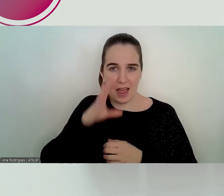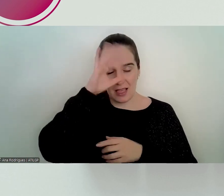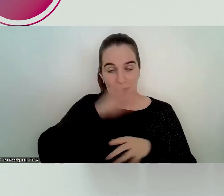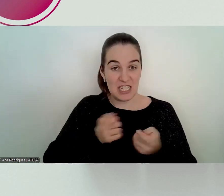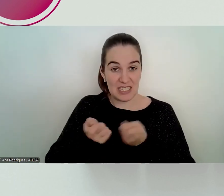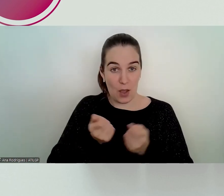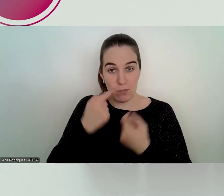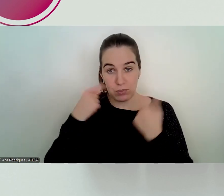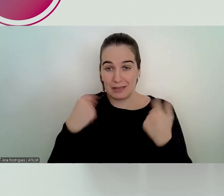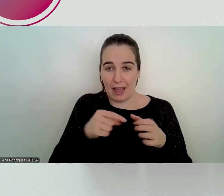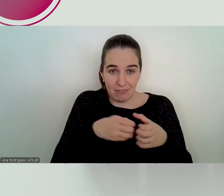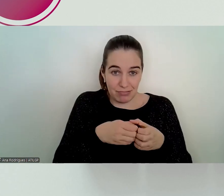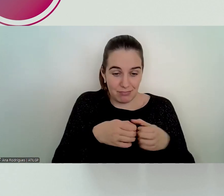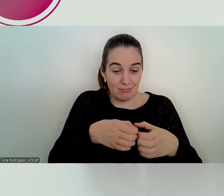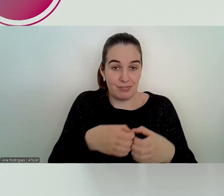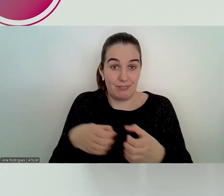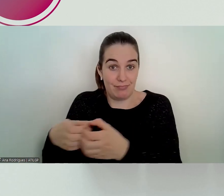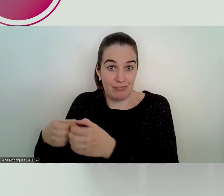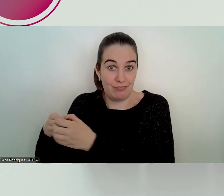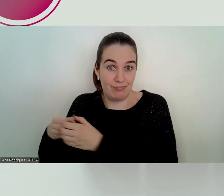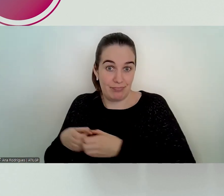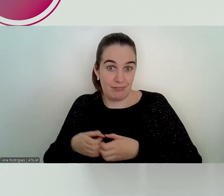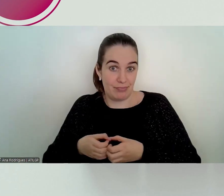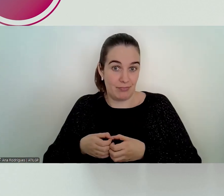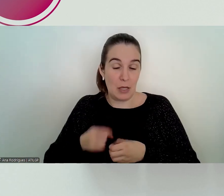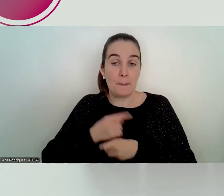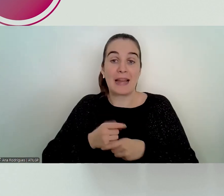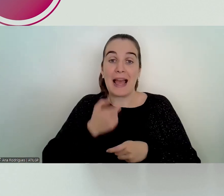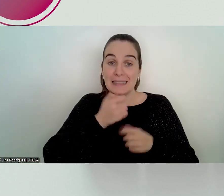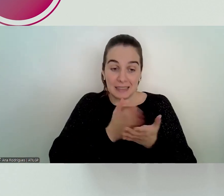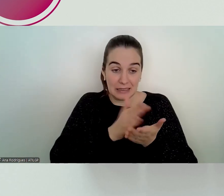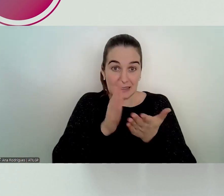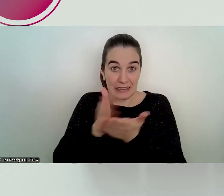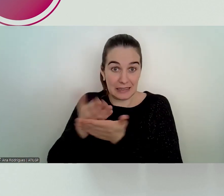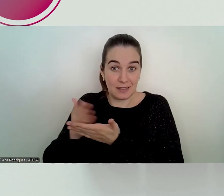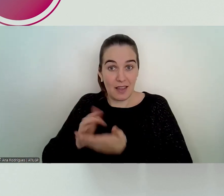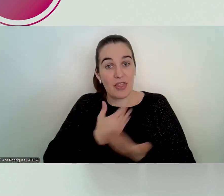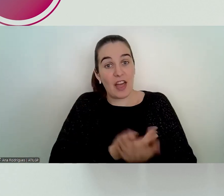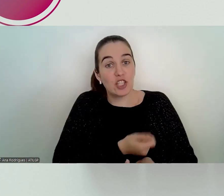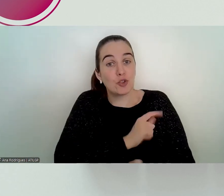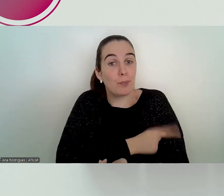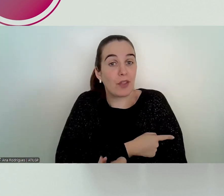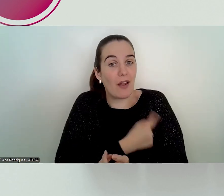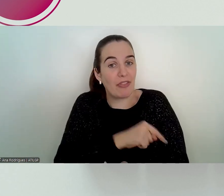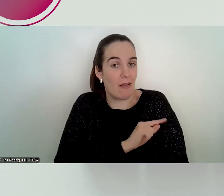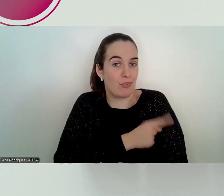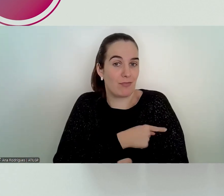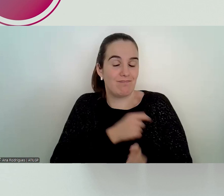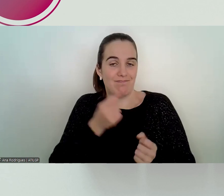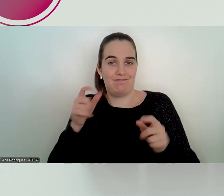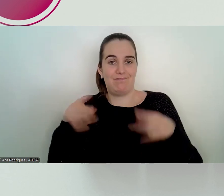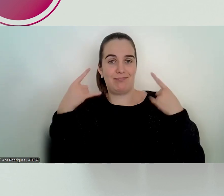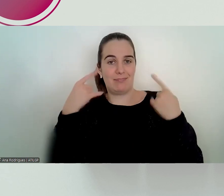Existem quintinhas, porque as quintinhas é aquilo que confere poder dentro de alguns nichos dentro da administração